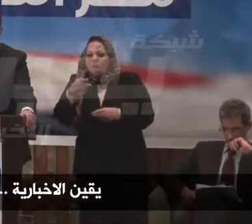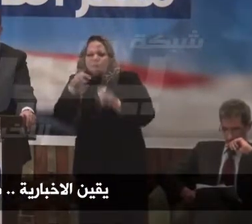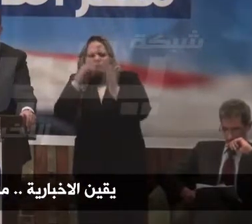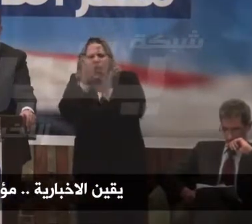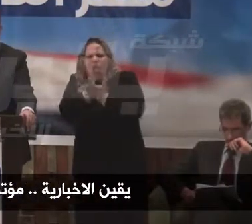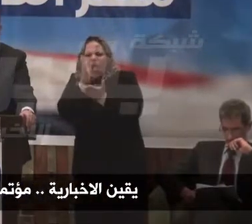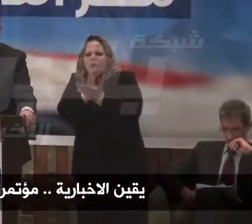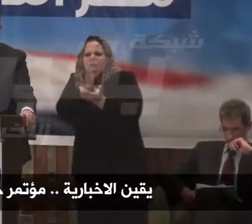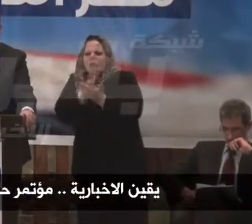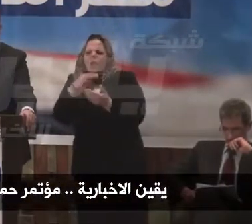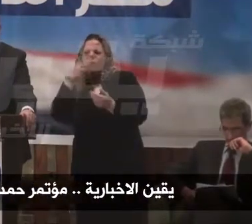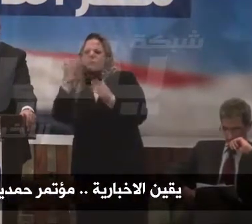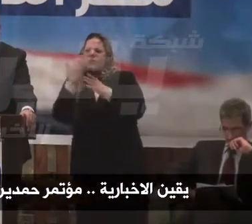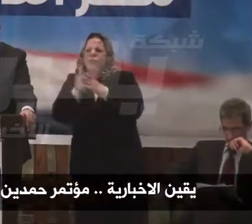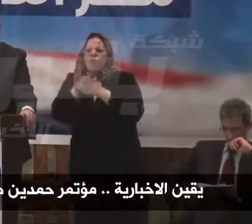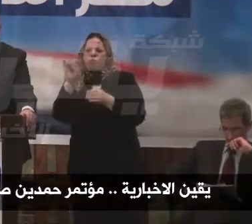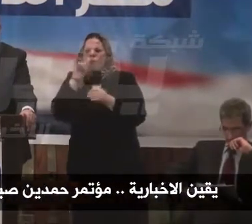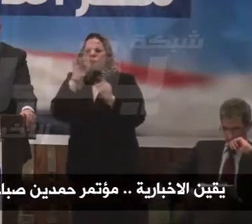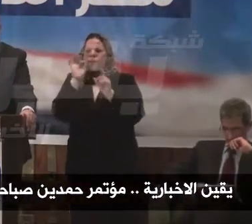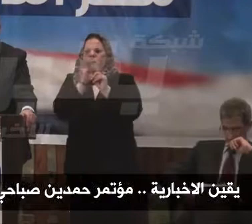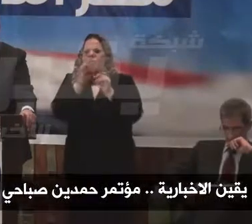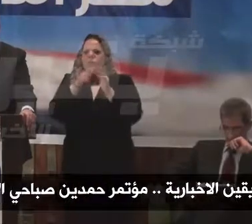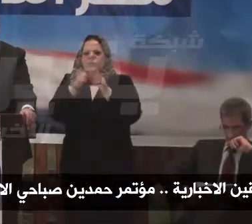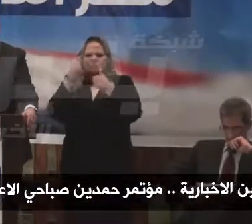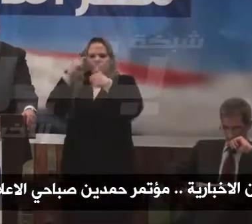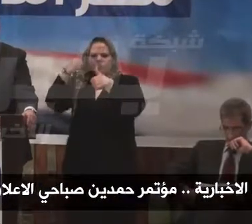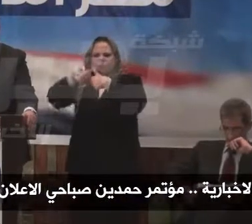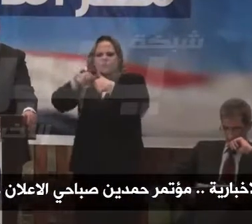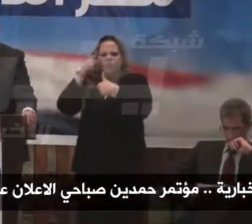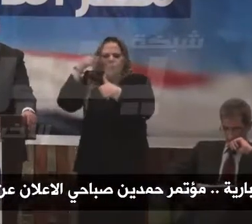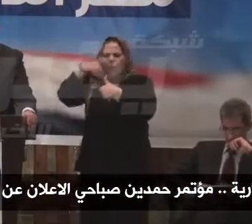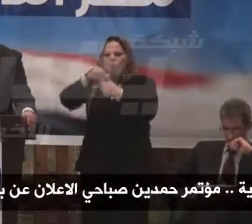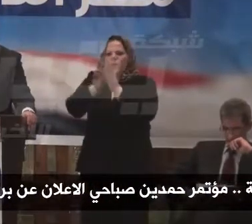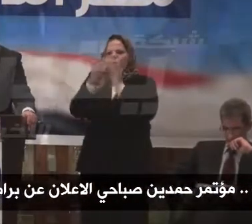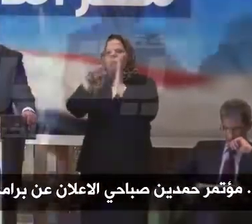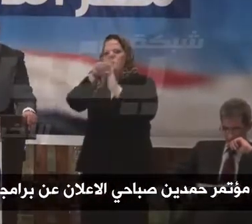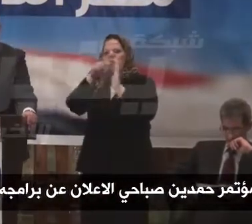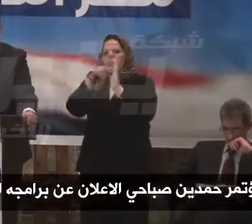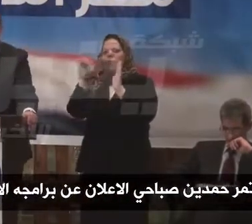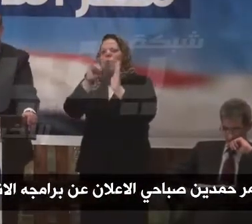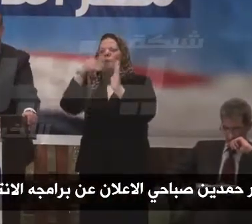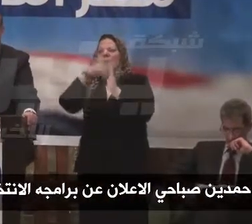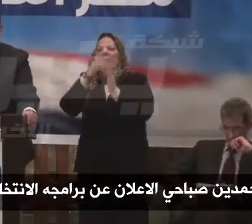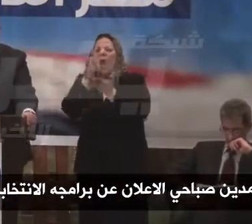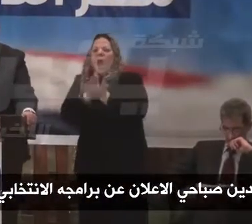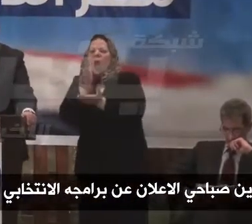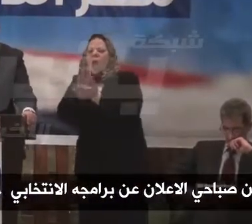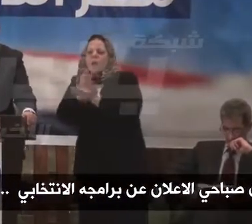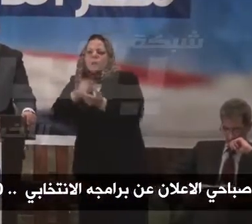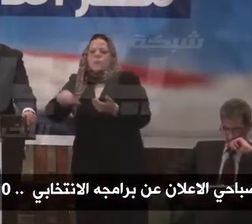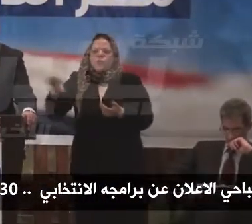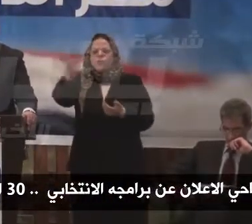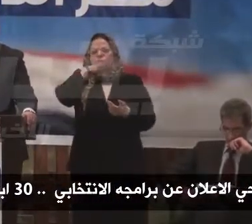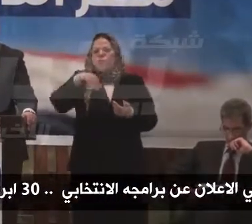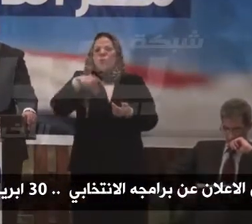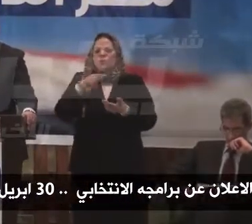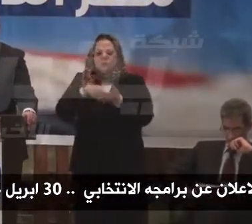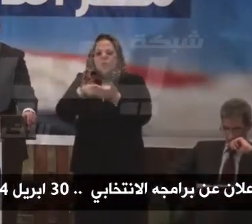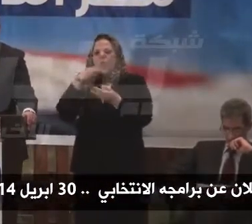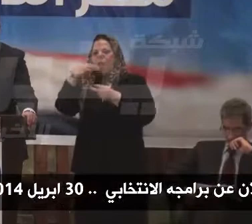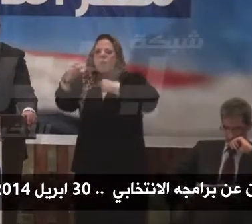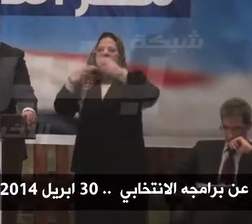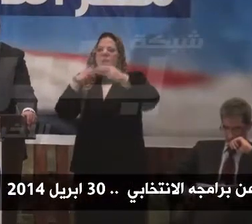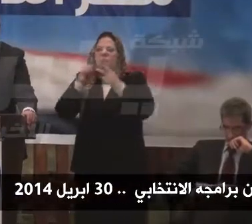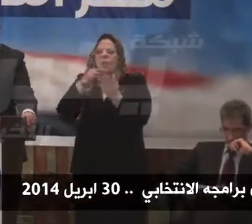صباحي باعتبارها ركائز لبرنامجه، وباعتبارها حقوق غير قابلة